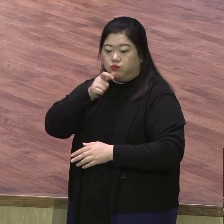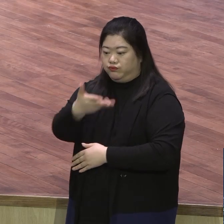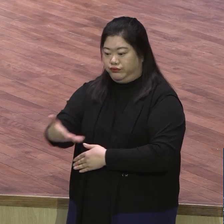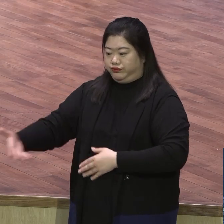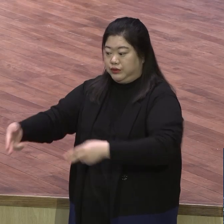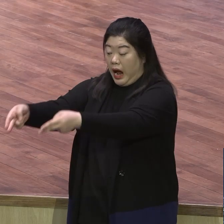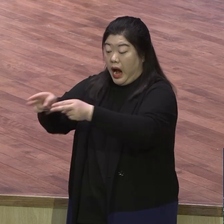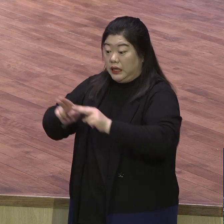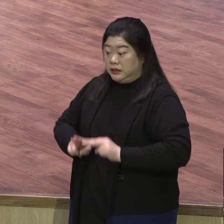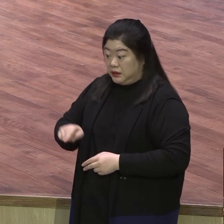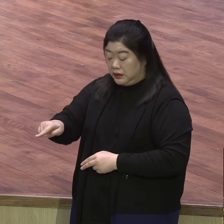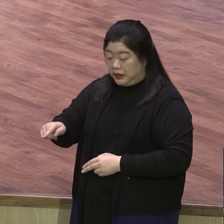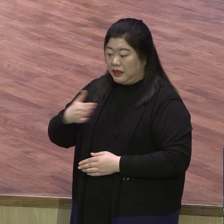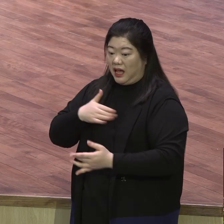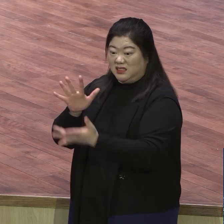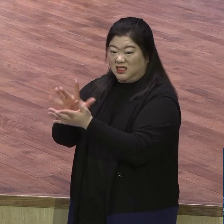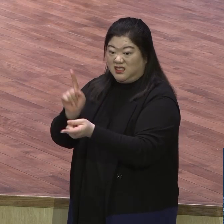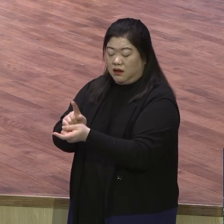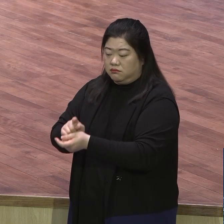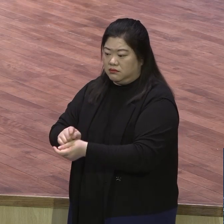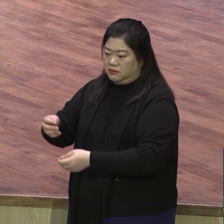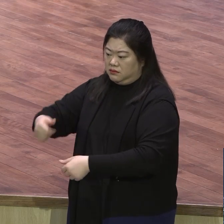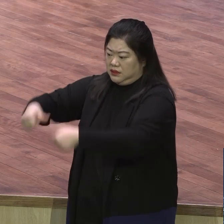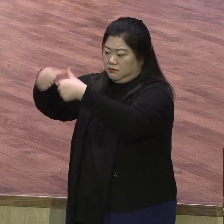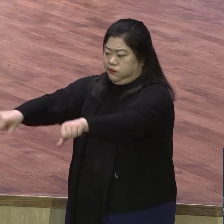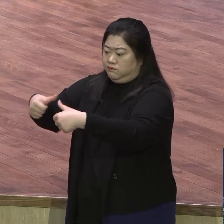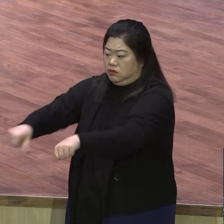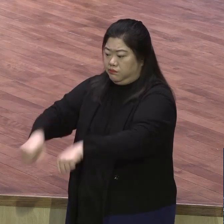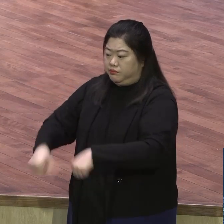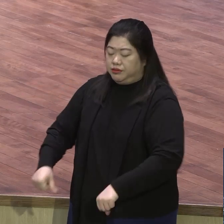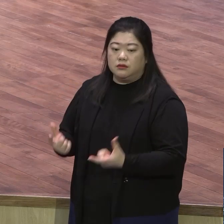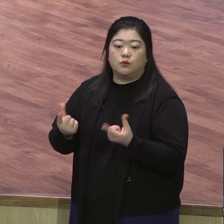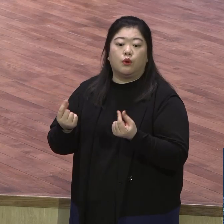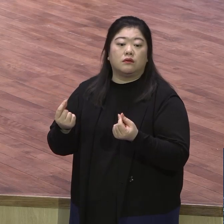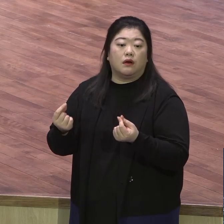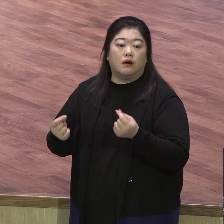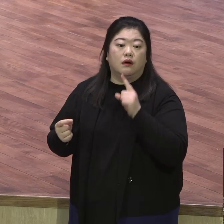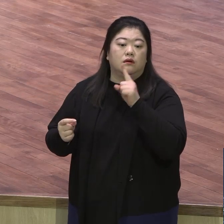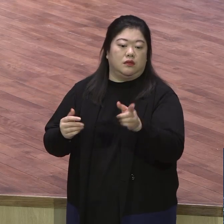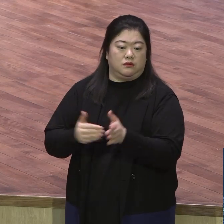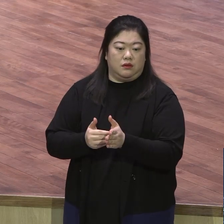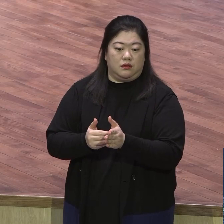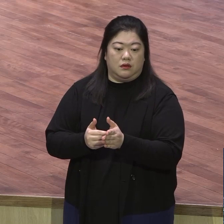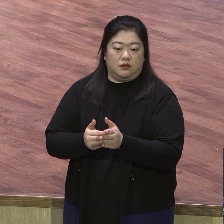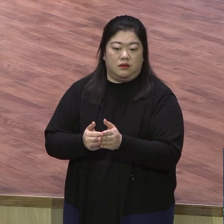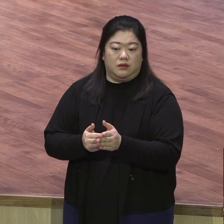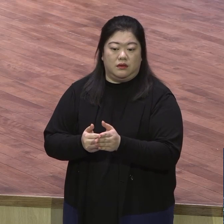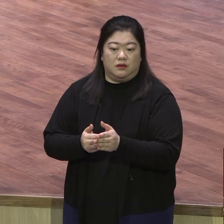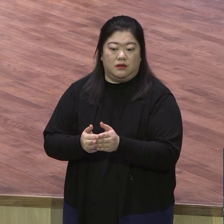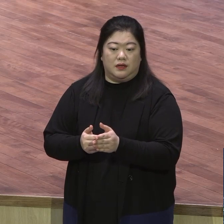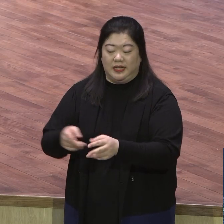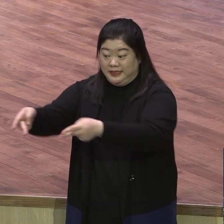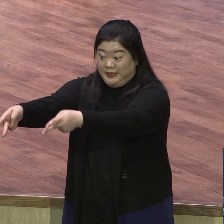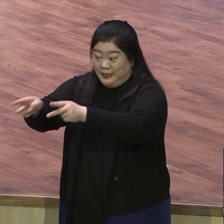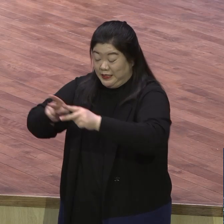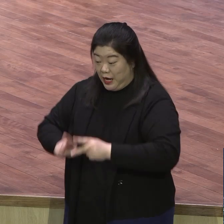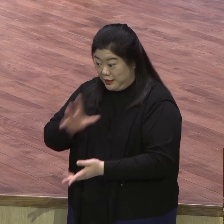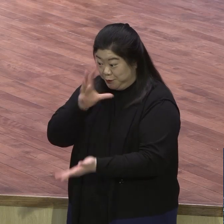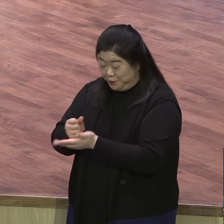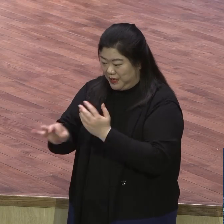자기가 건너가야 될 다리인데 그 다리를 파괴하면 못 건너가요. 무슨 말이에요. 남을 용서할 수 없는 사람